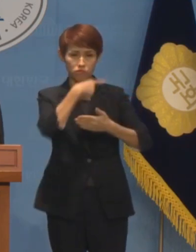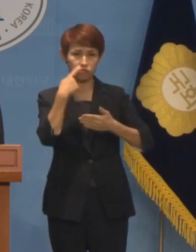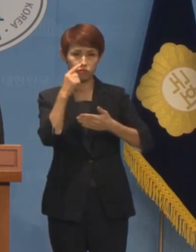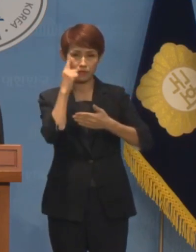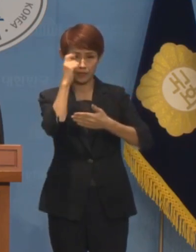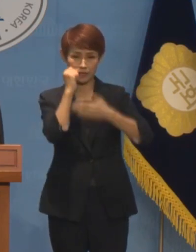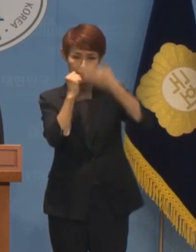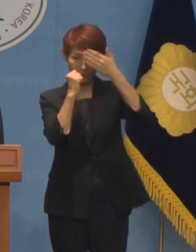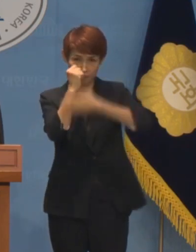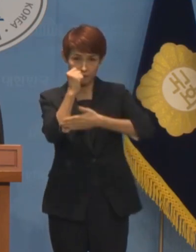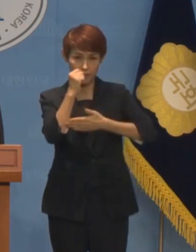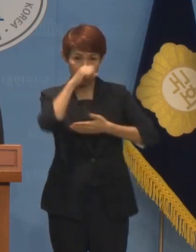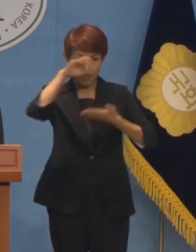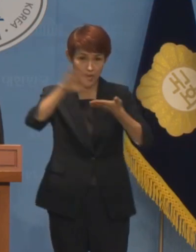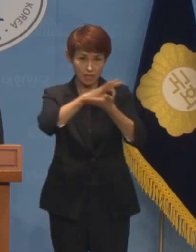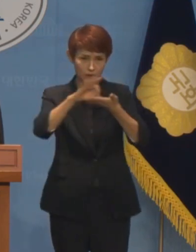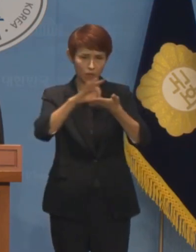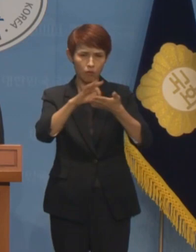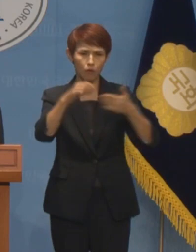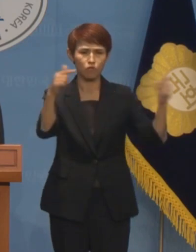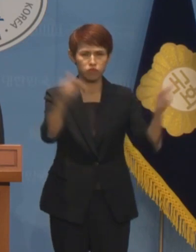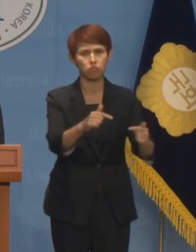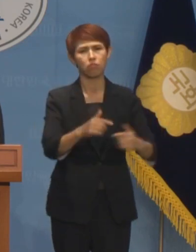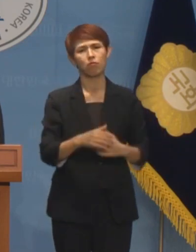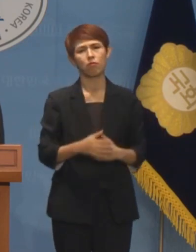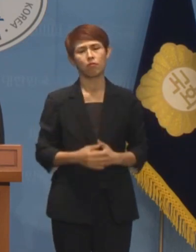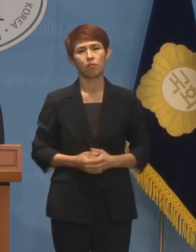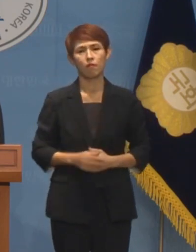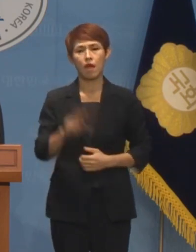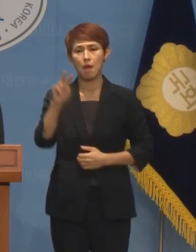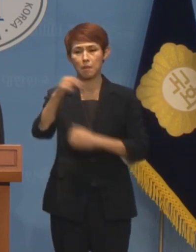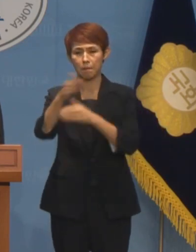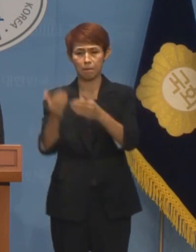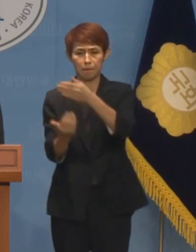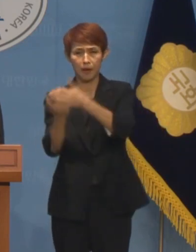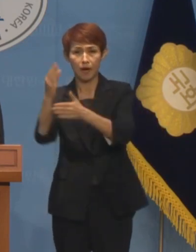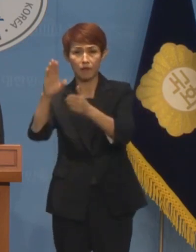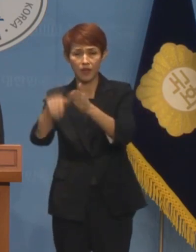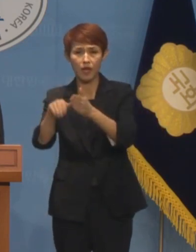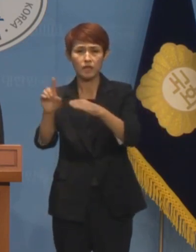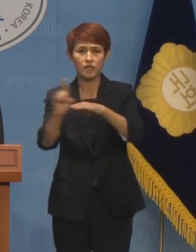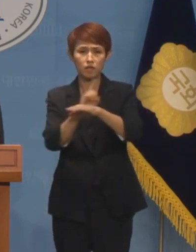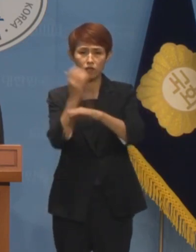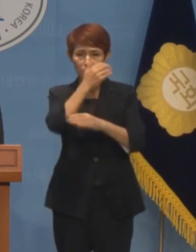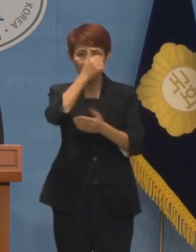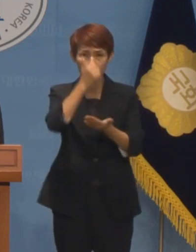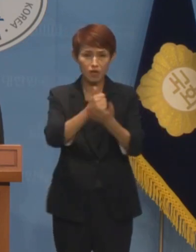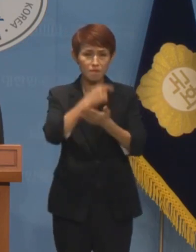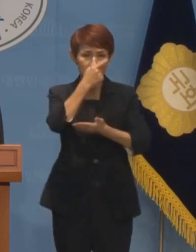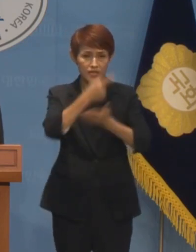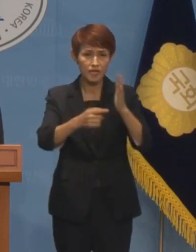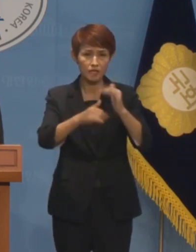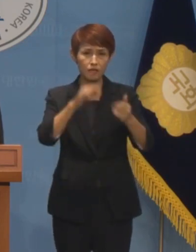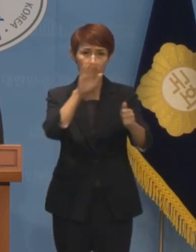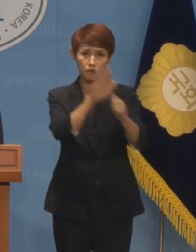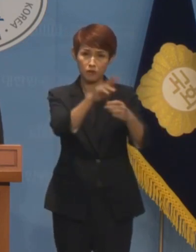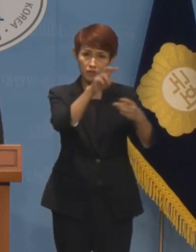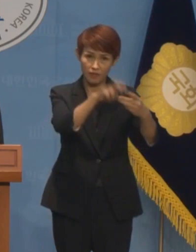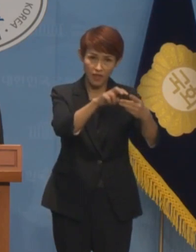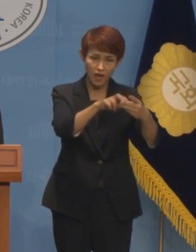줄어들었습니다. N번방 사건 당시 디지털 성범죄 피해자 지원센터는 피해물